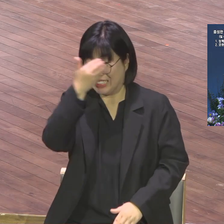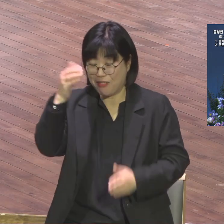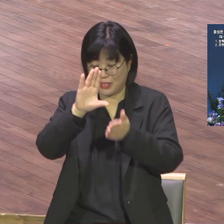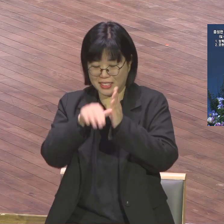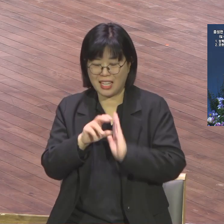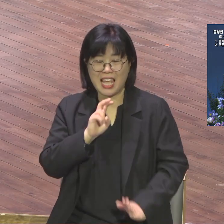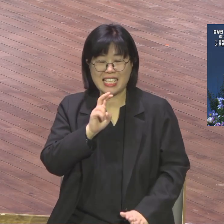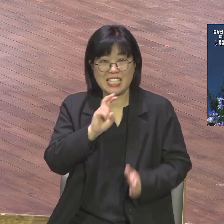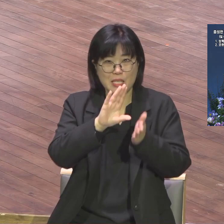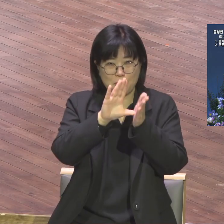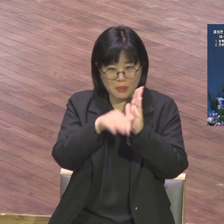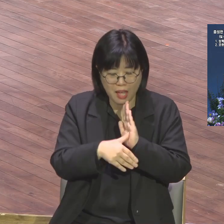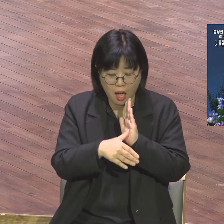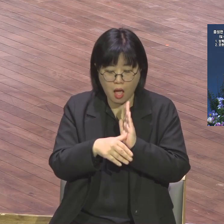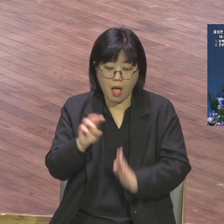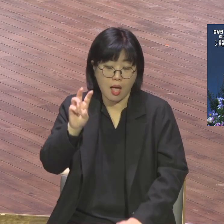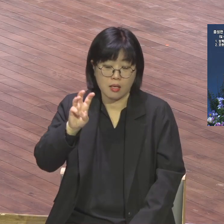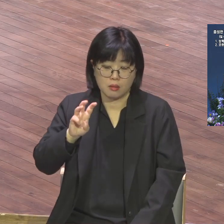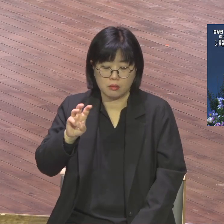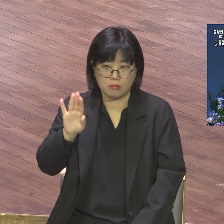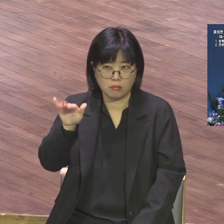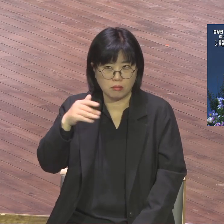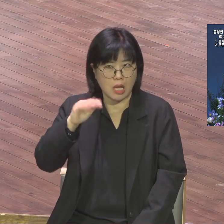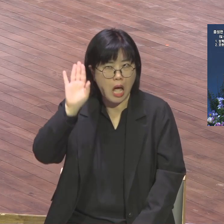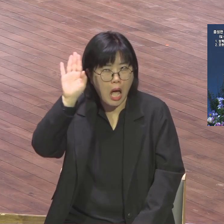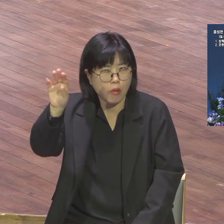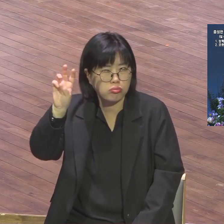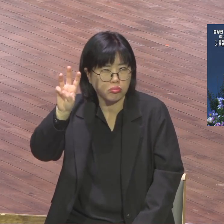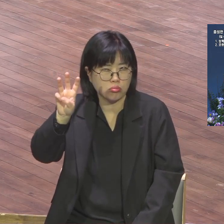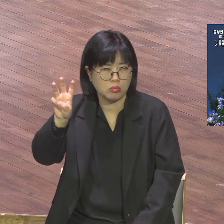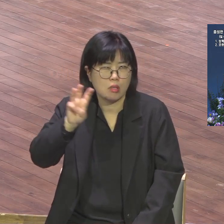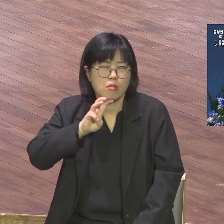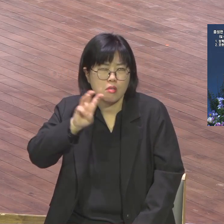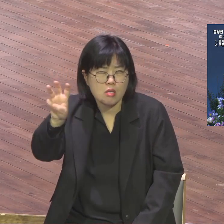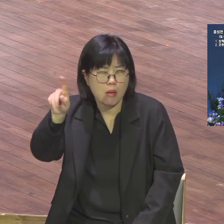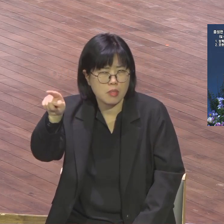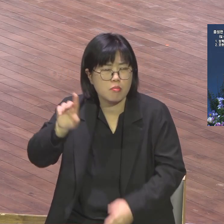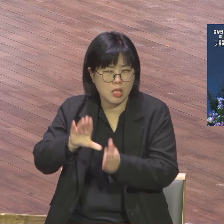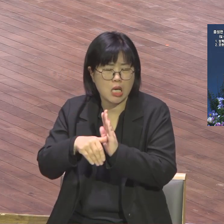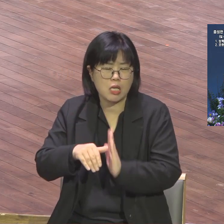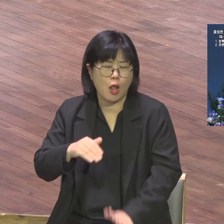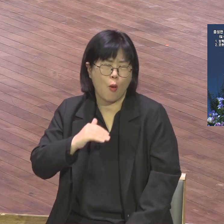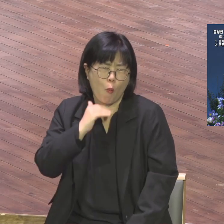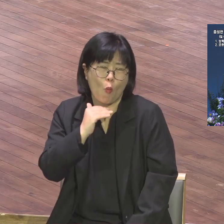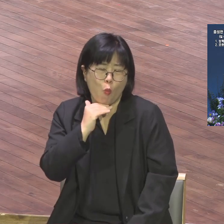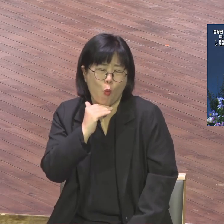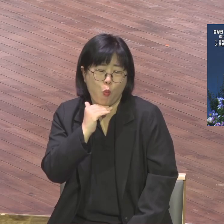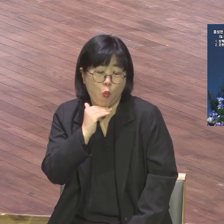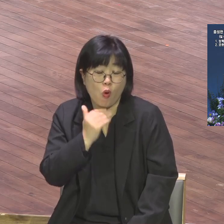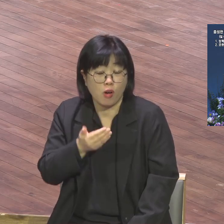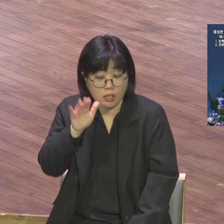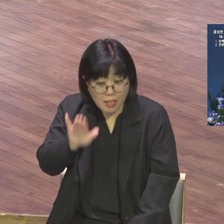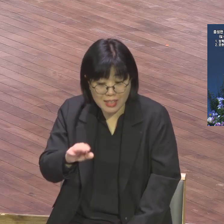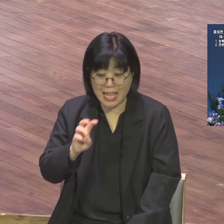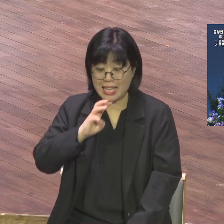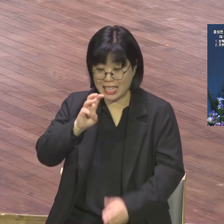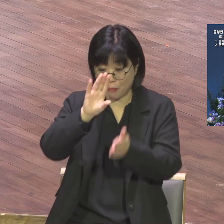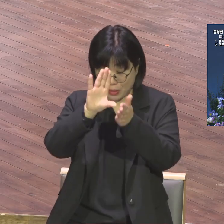그 시대를. 그러나 이제 나는 나의 생은 다하고 나는 결코 나의 원함을